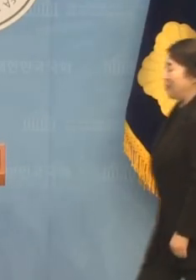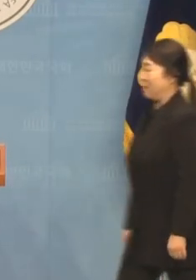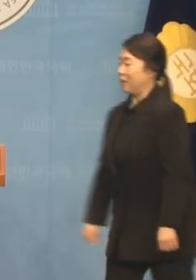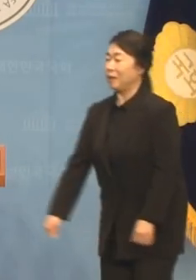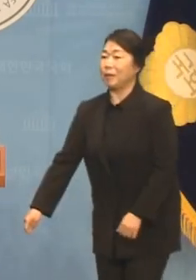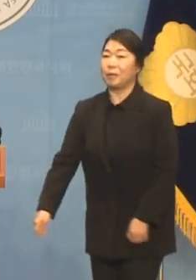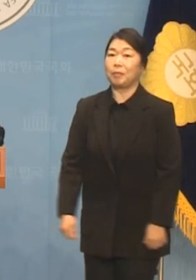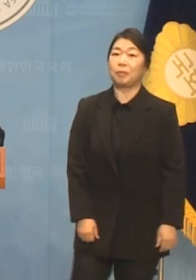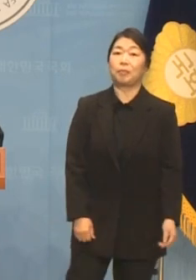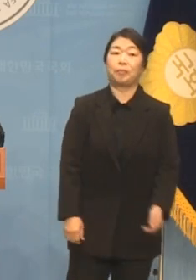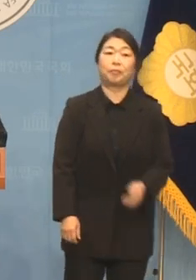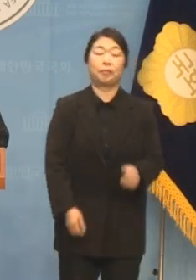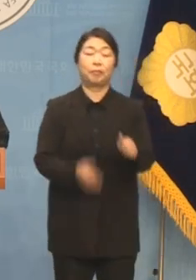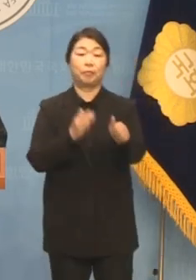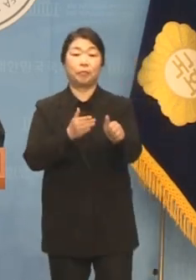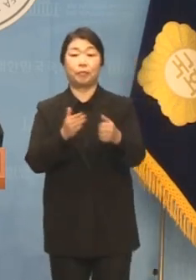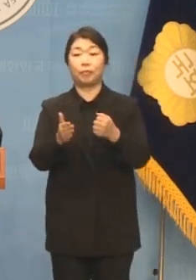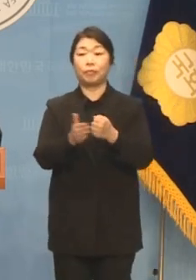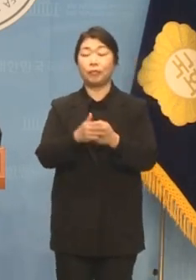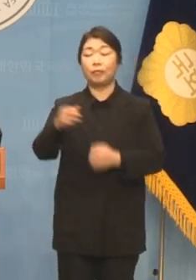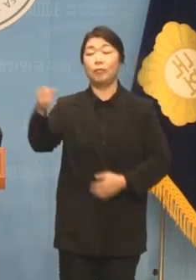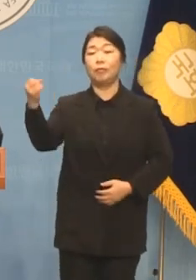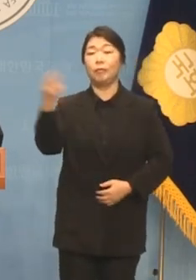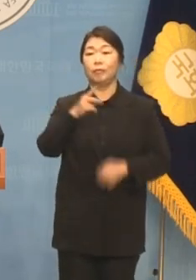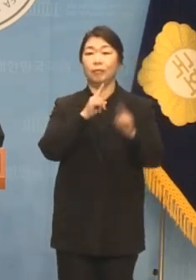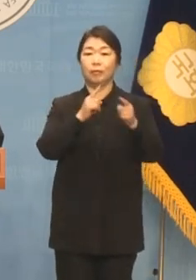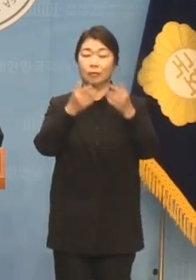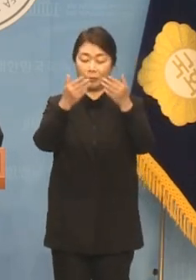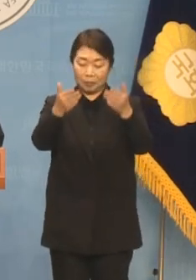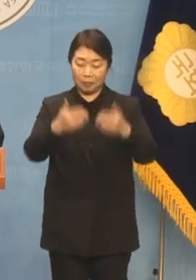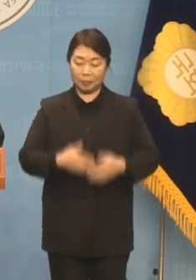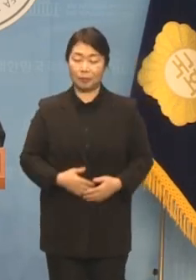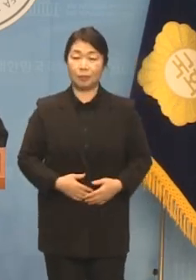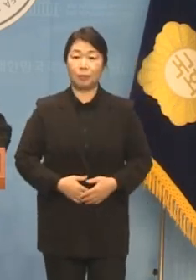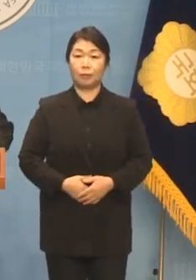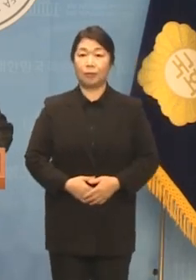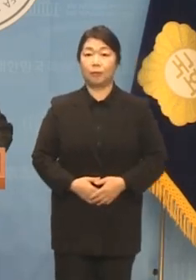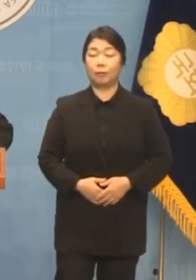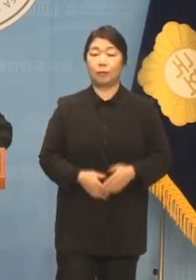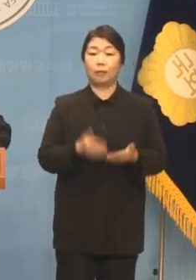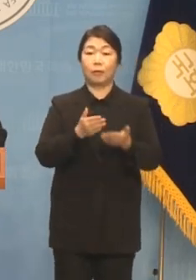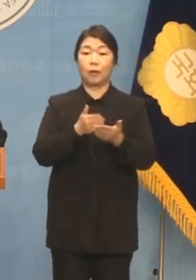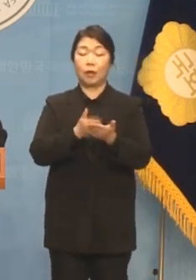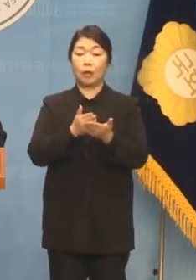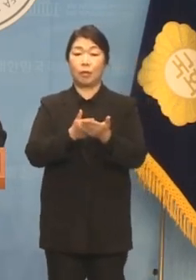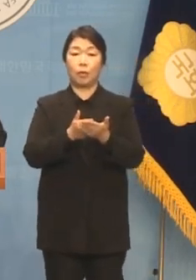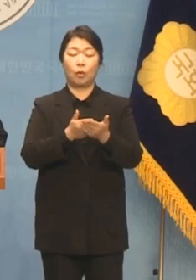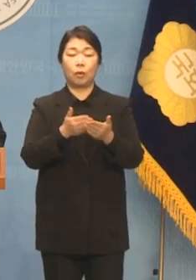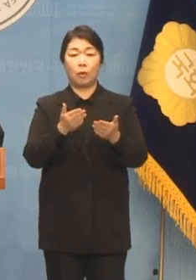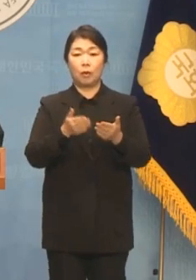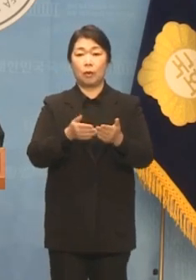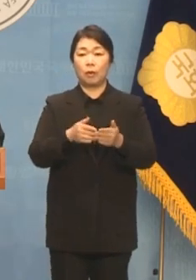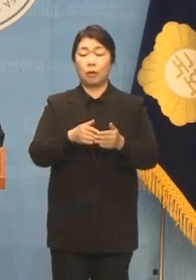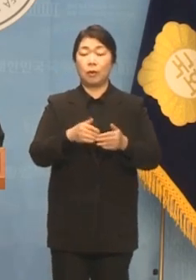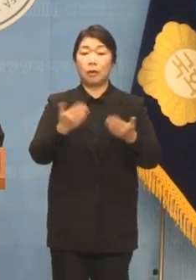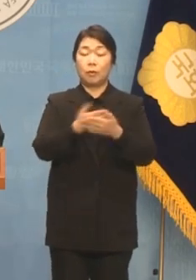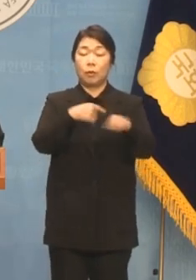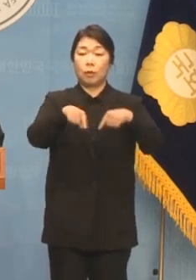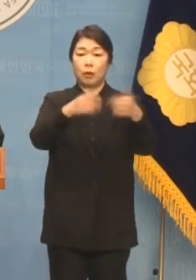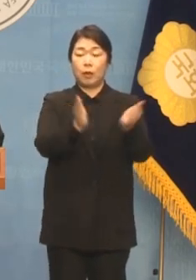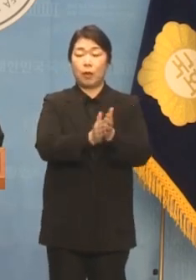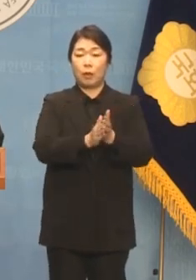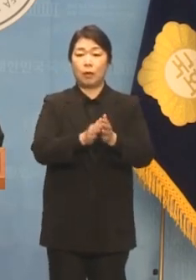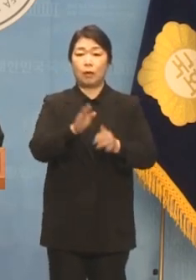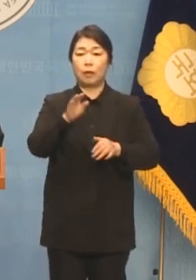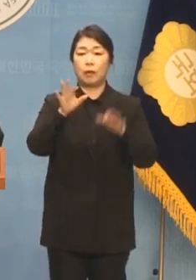네 죄송하지만 요청에 따라 한 번 더 브리핑 하도록 하겠습니다 진보당 부대변인 김도현입니다 오늘 브리핑 총